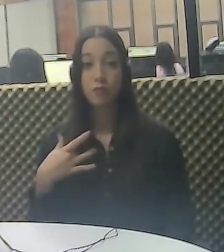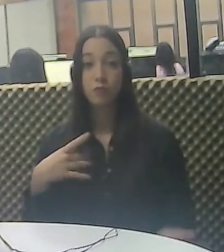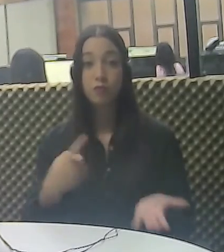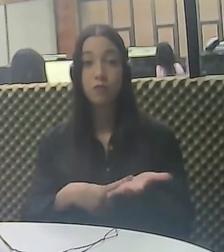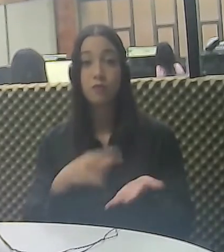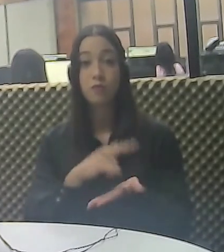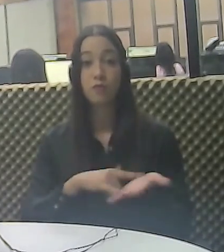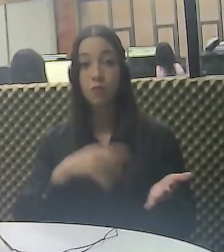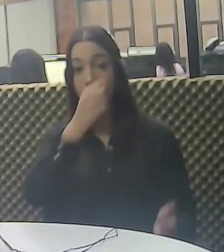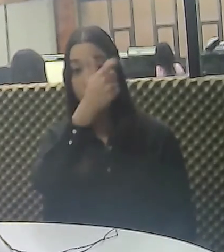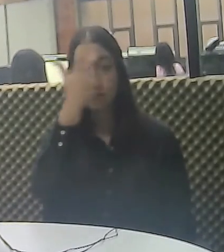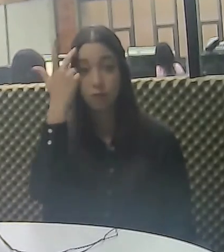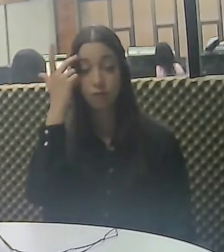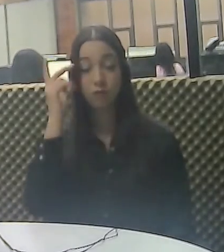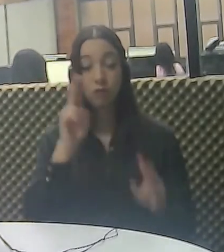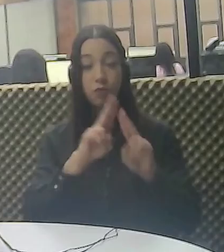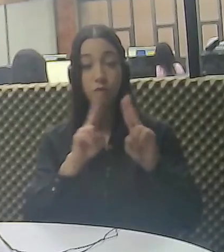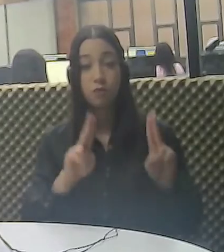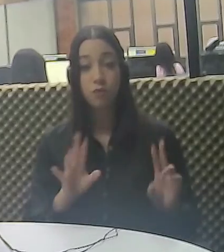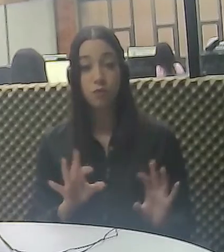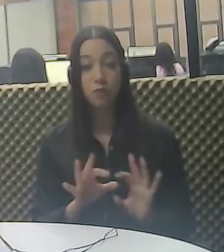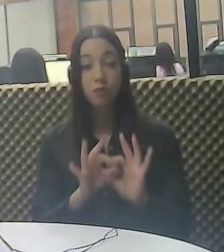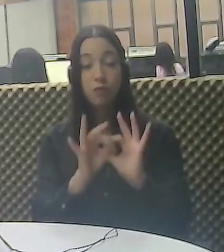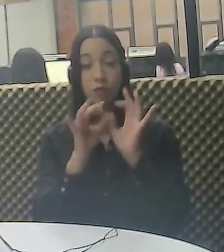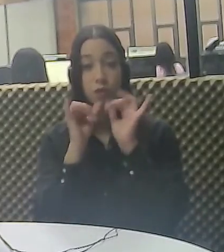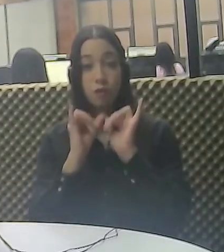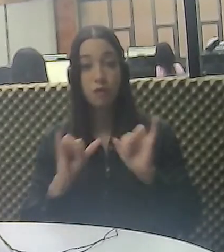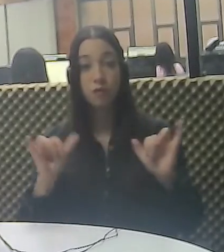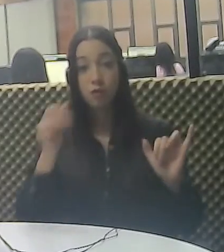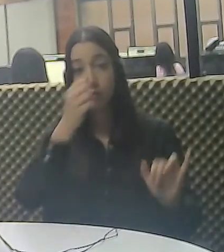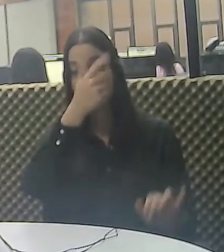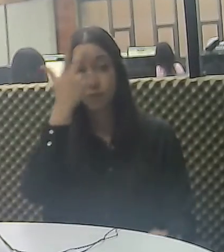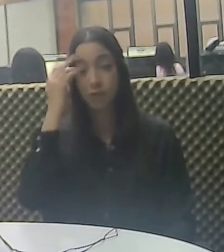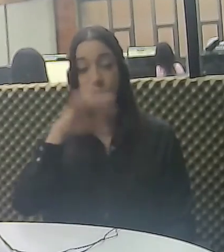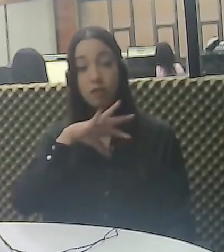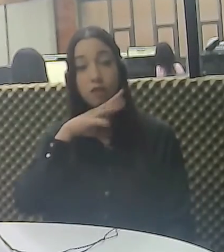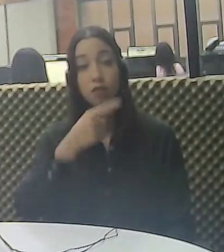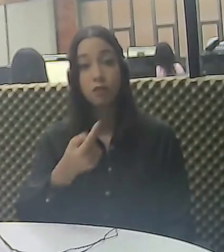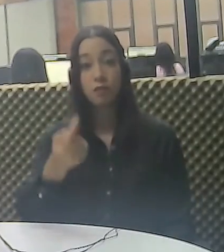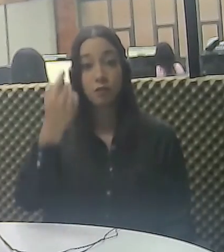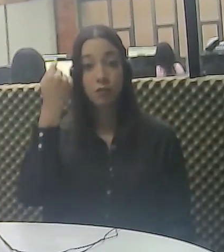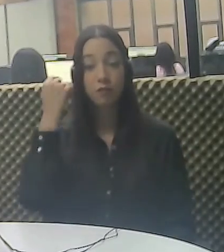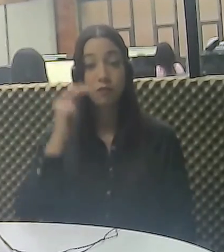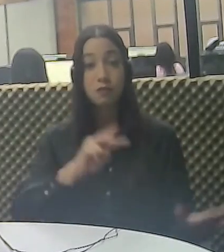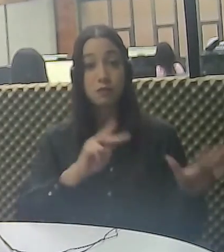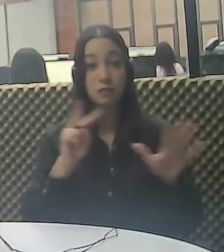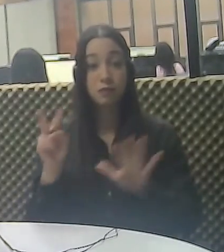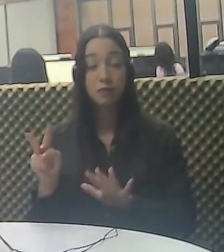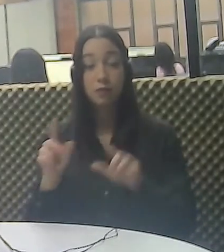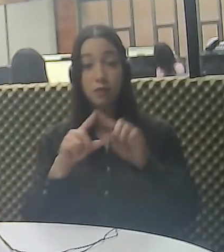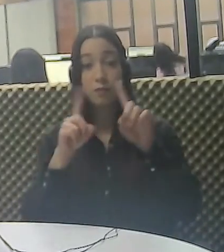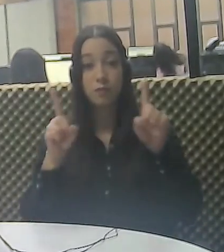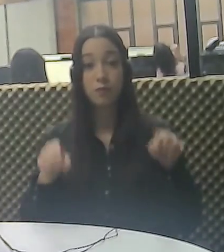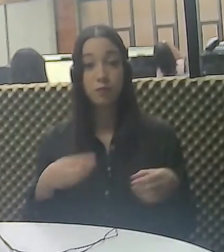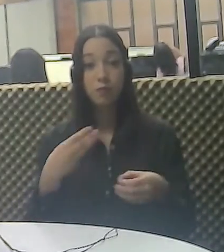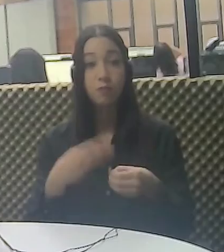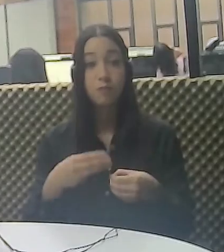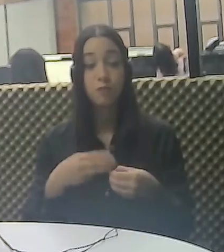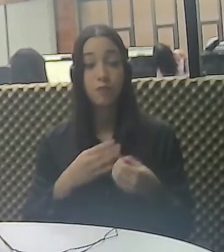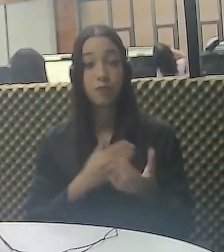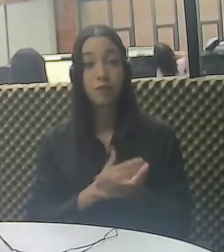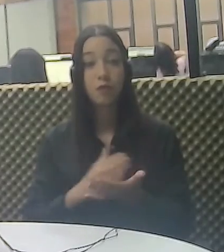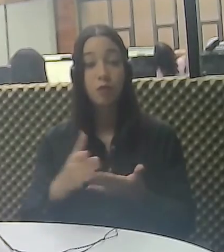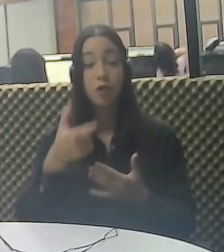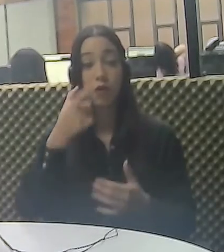entre a prefeitura e a Unimed Uberlândia que foi anunciado pelo prefeito Adel leão na última semana o Servidores Municipais deram